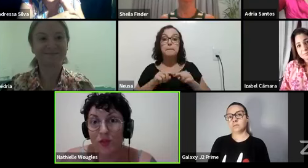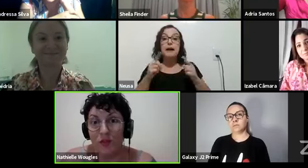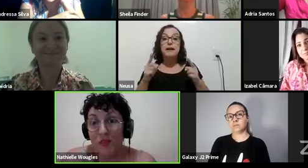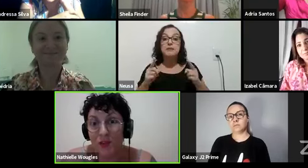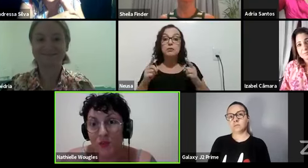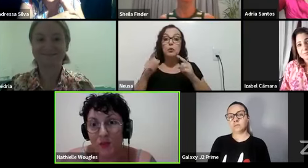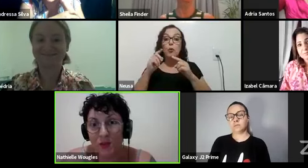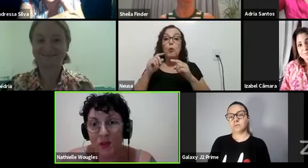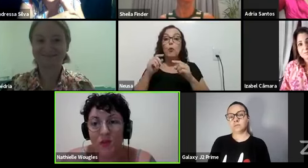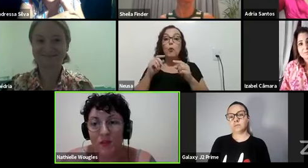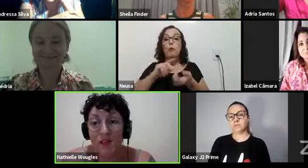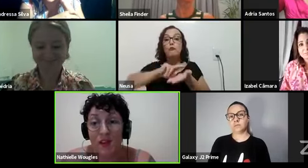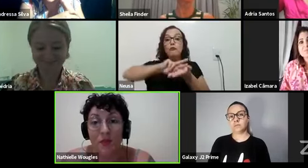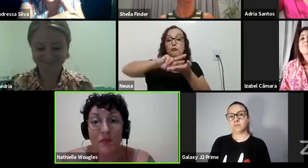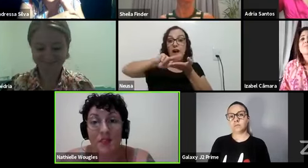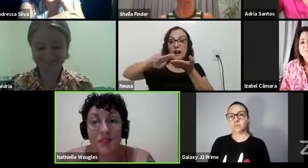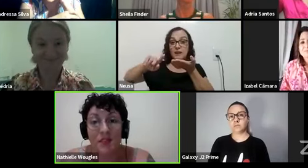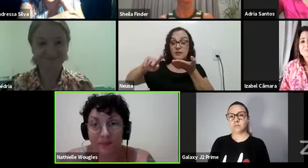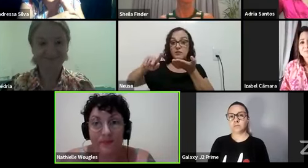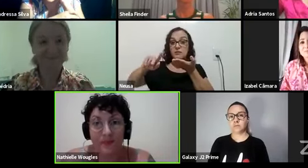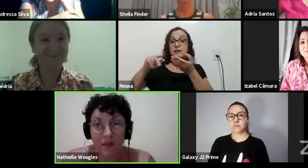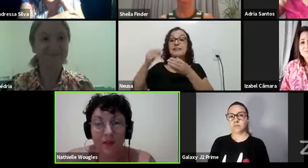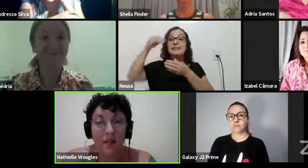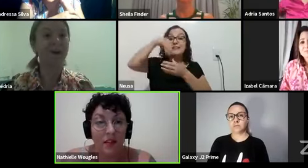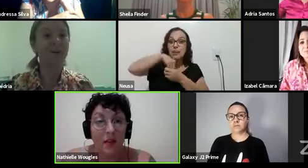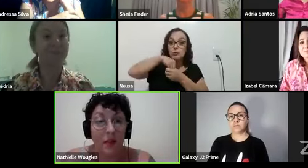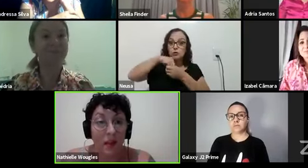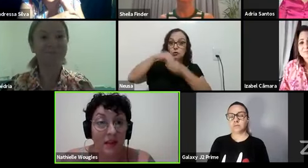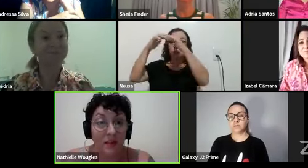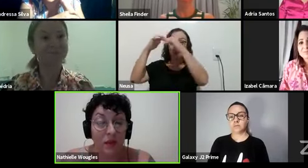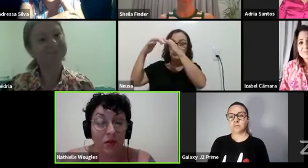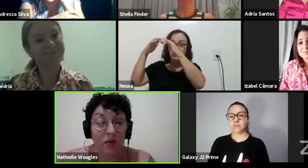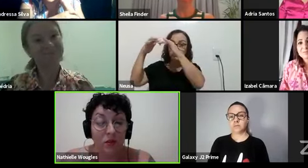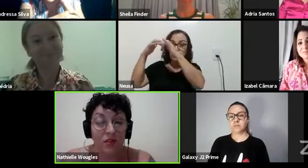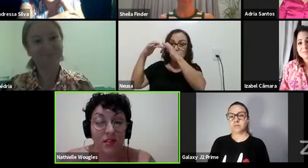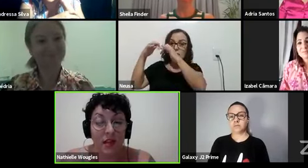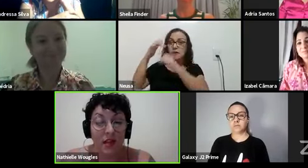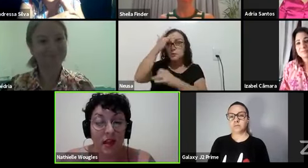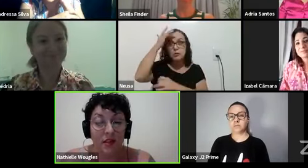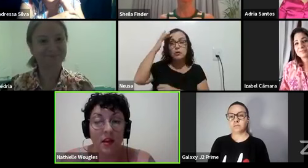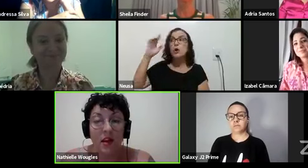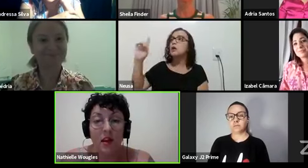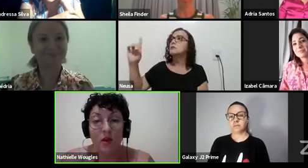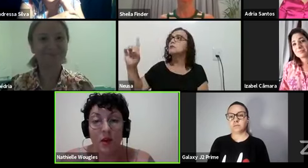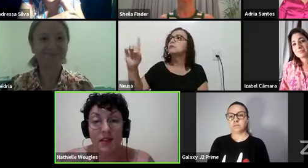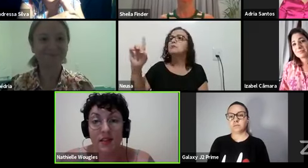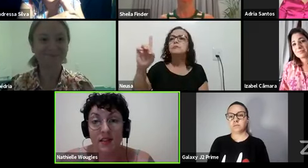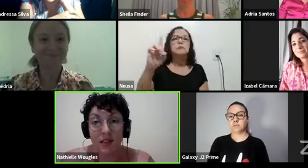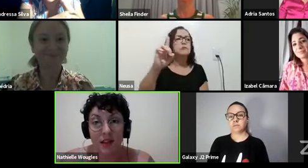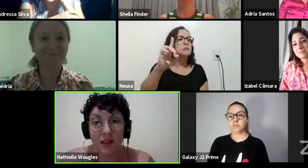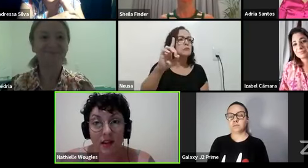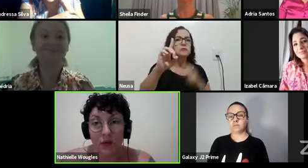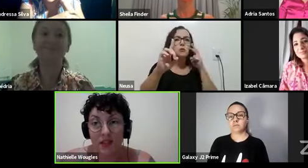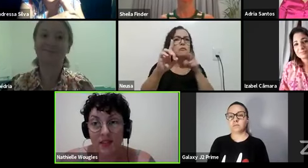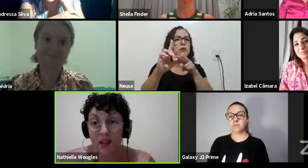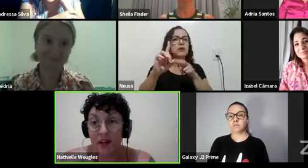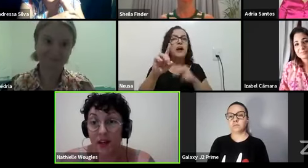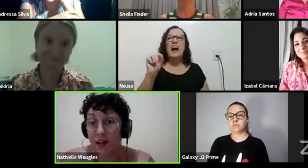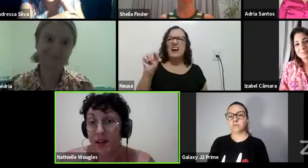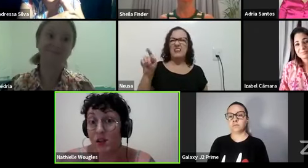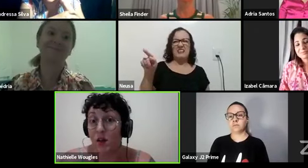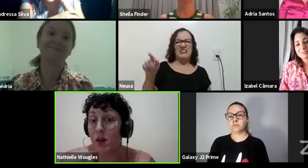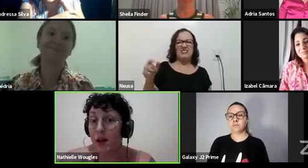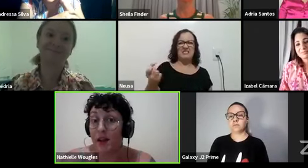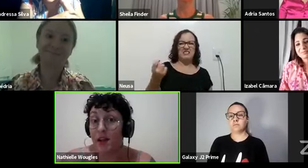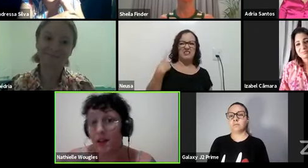o neurodiverso, a pessoa neurodiversa, ela não é vista, né? Então Não. ela passa pelo que tu disse, né, Guedes? Tu é esquisita, tu é